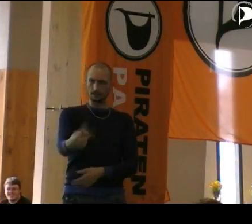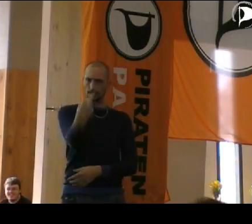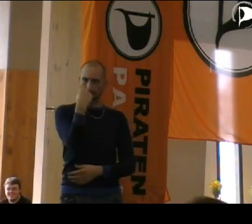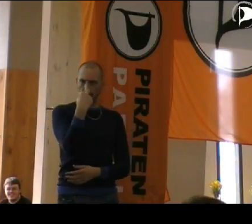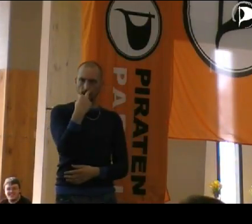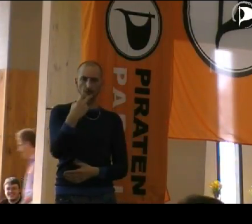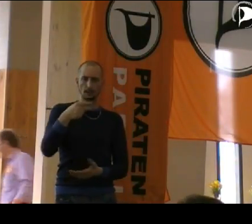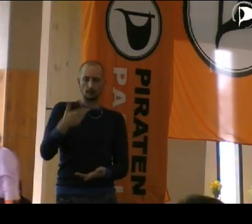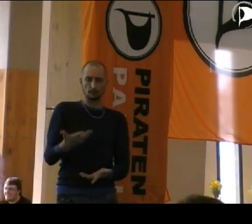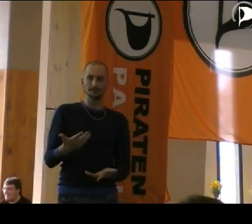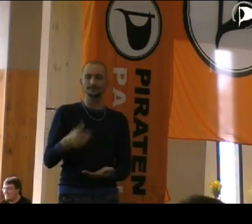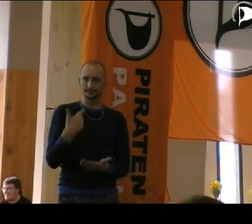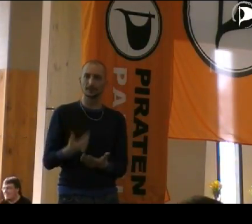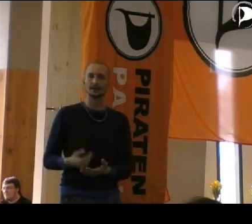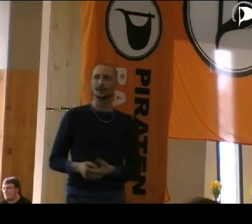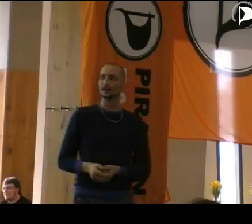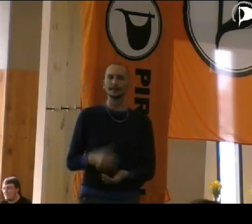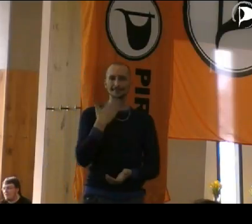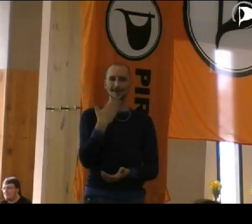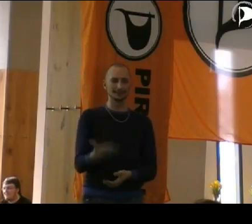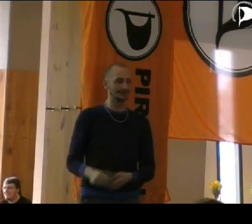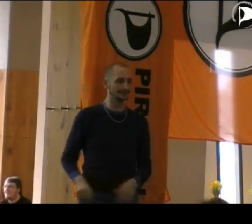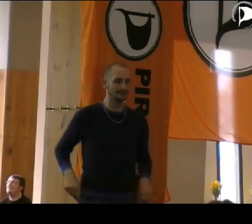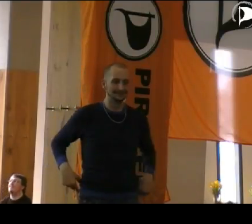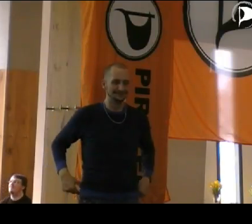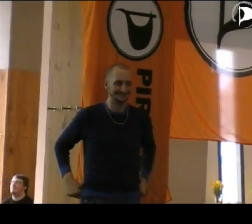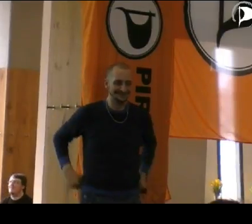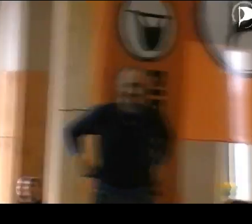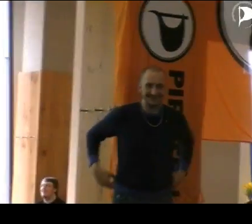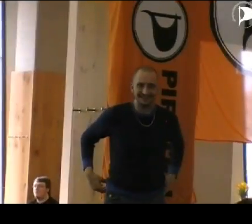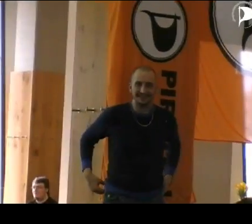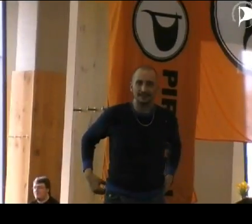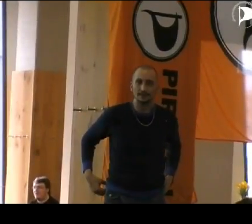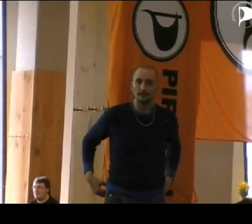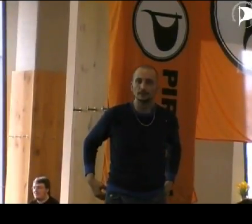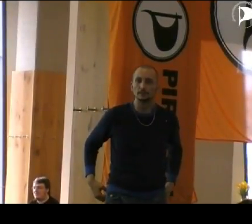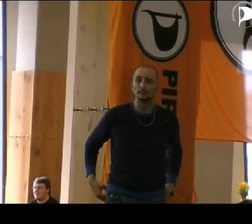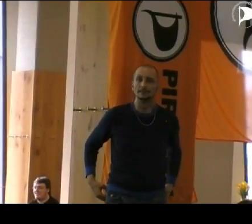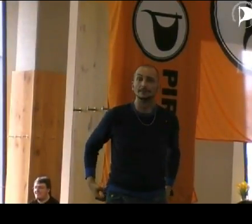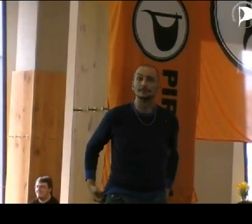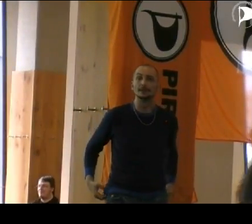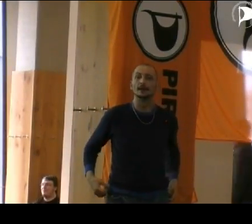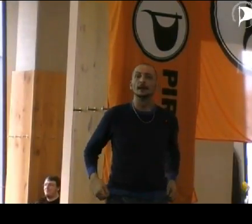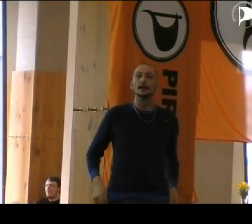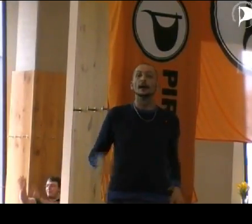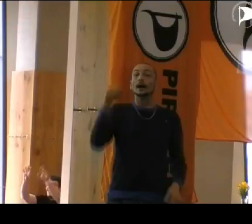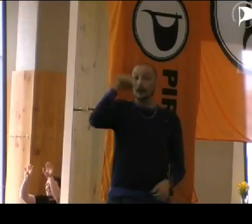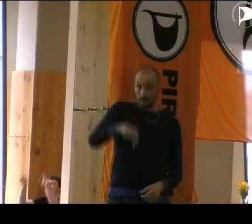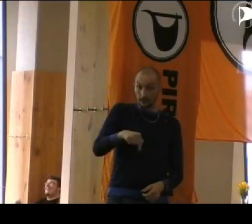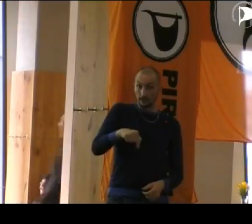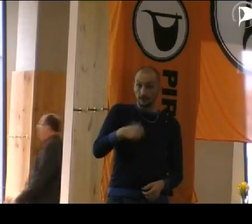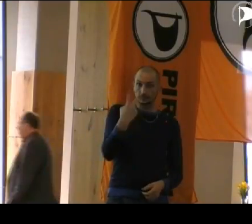haben ja danke und nicht davor stehen bleiben wir haben es jetzt zwei